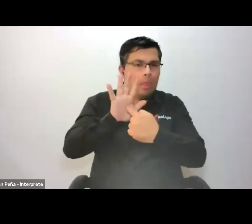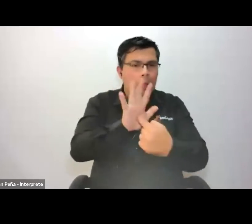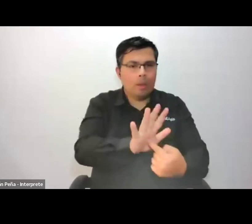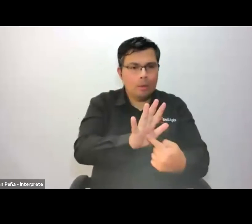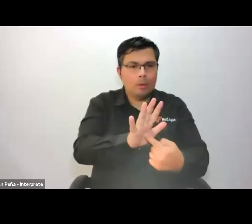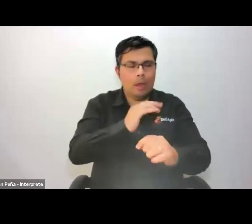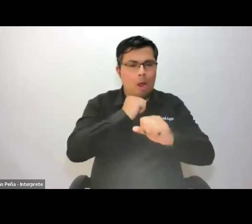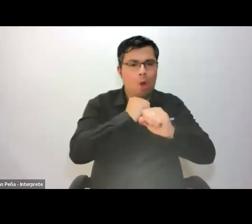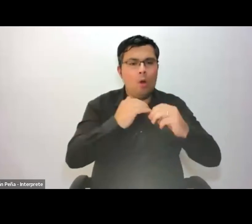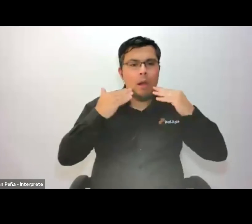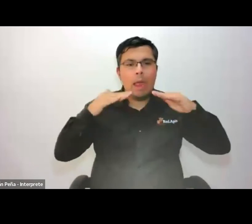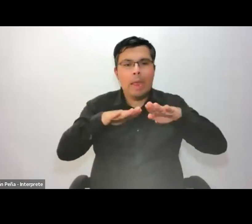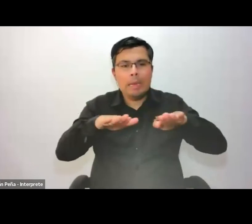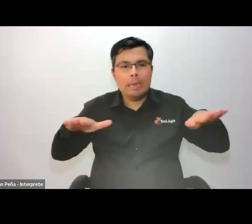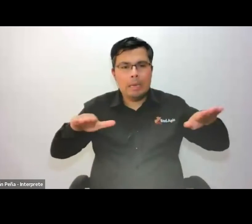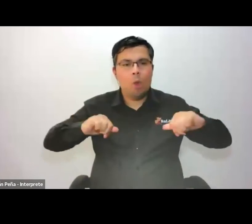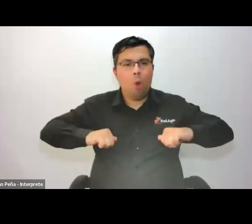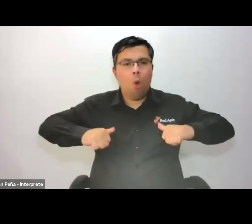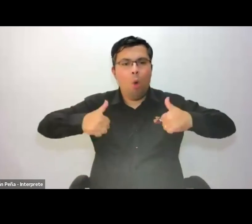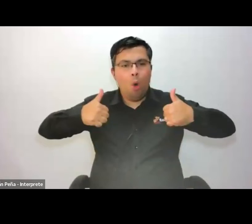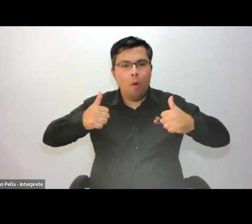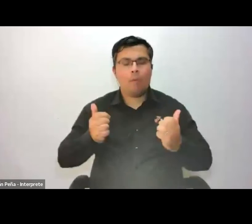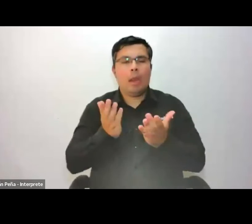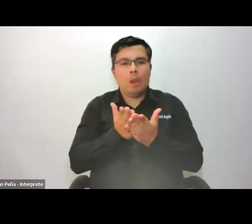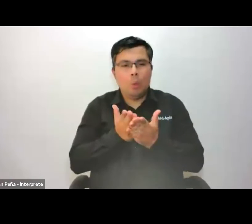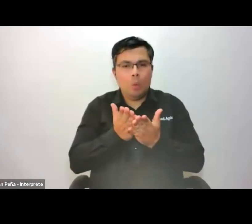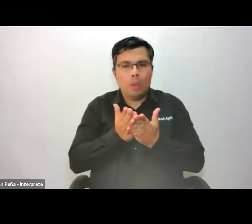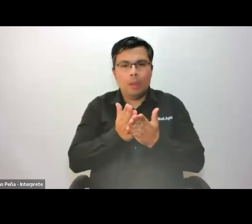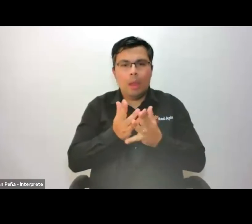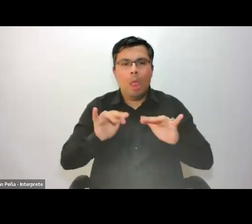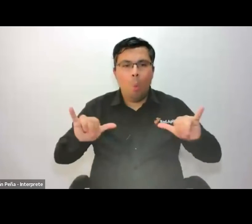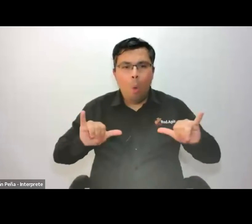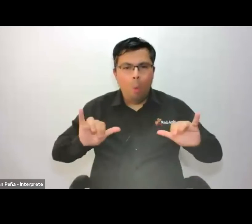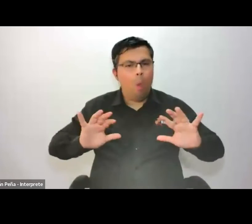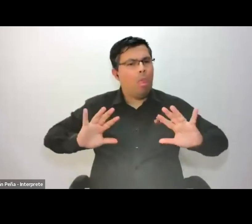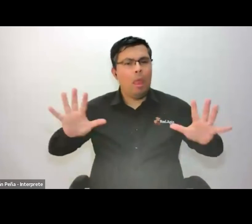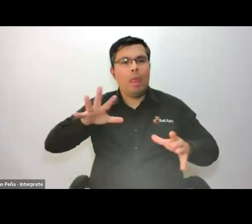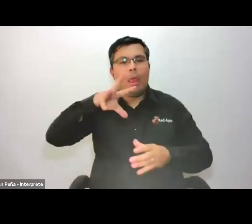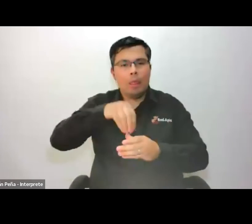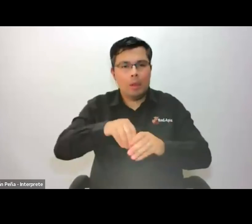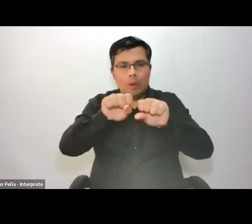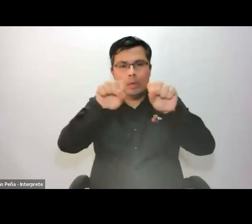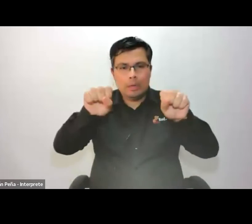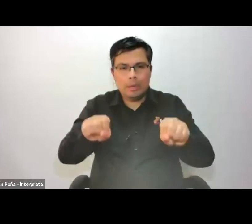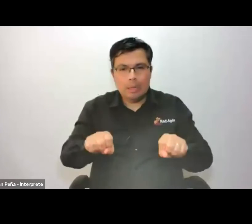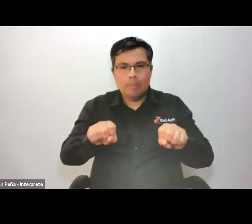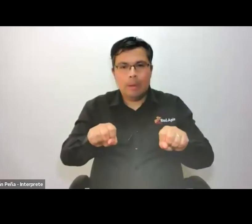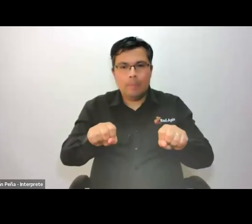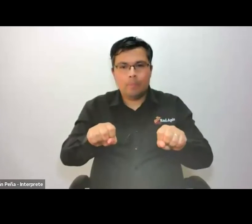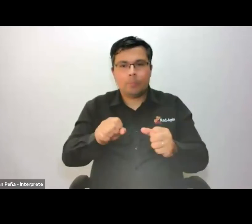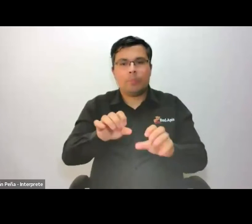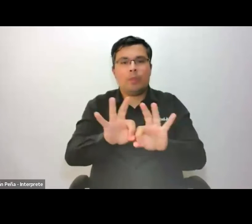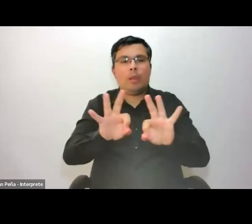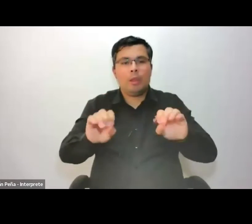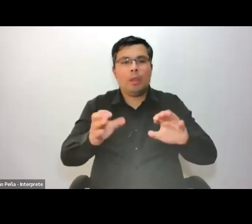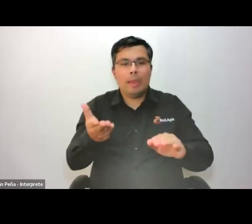niña, adolescente, ningún estudiante de párvulo, estudiante de educación superior, ¿no? Dentro del sistema educativo. Es un primer elemento muy importante porque también nos